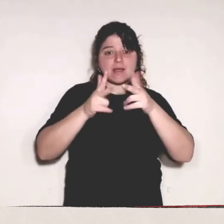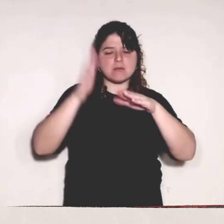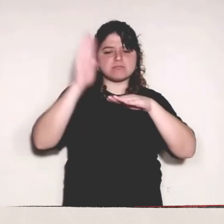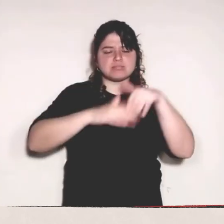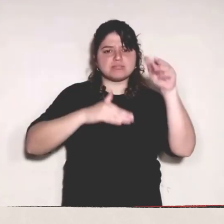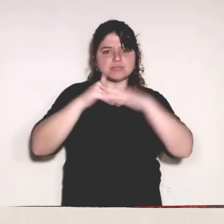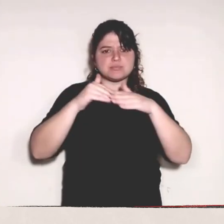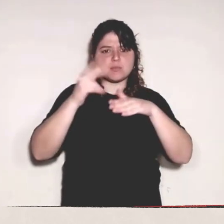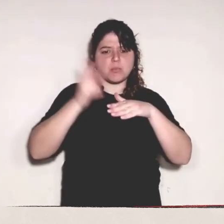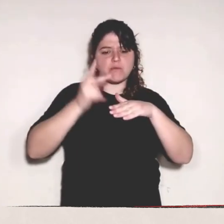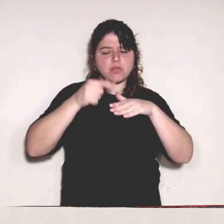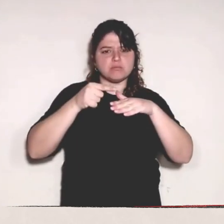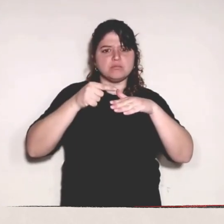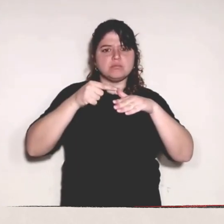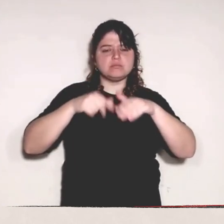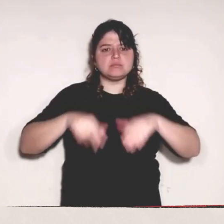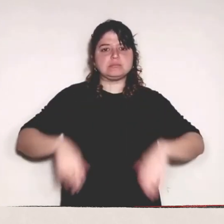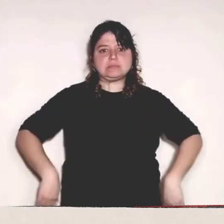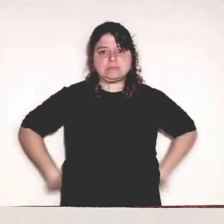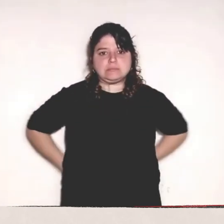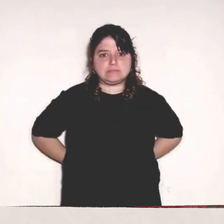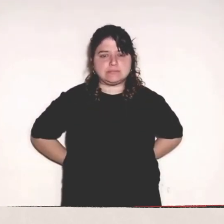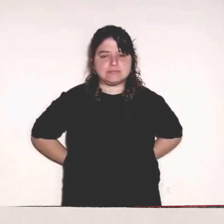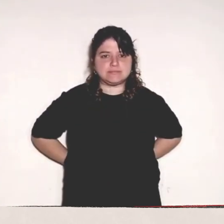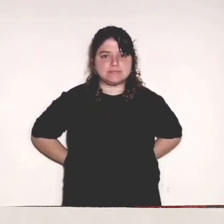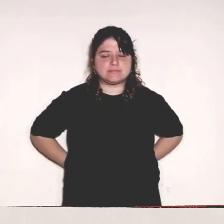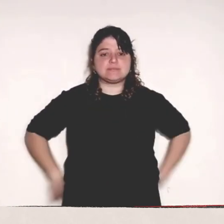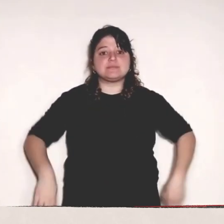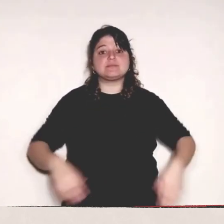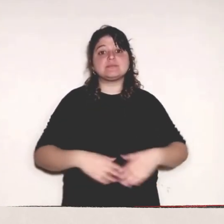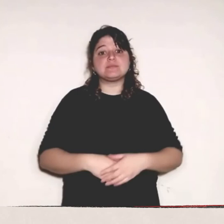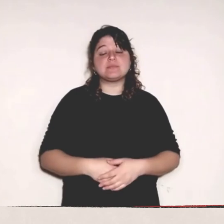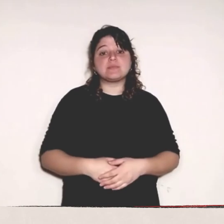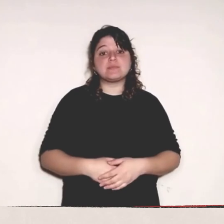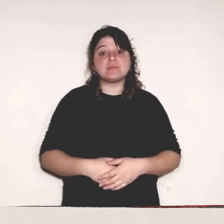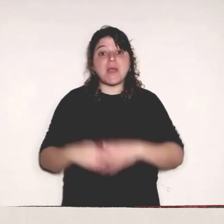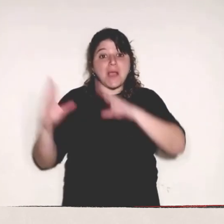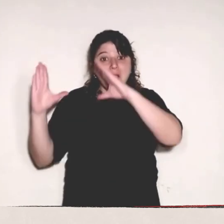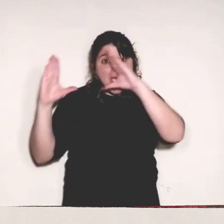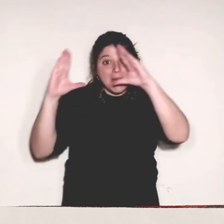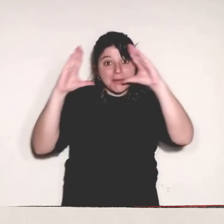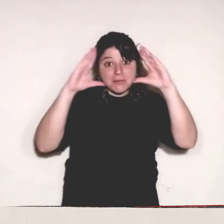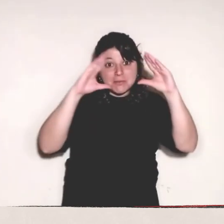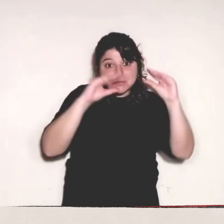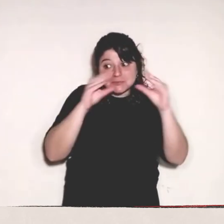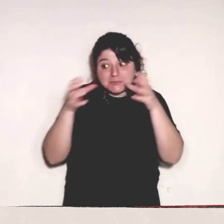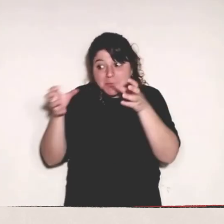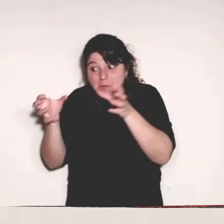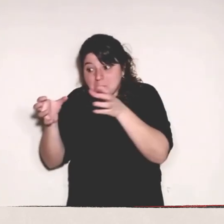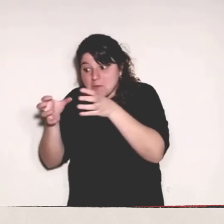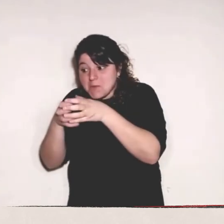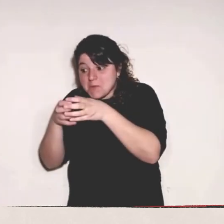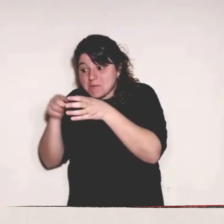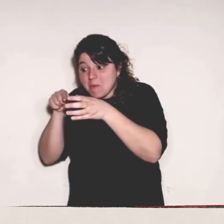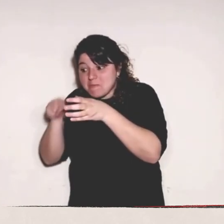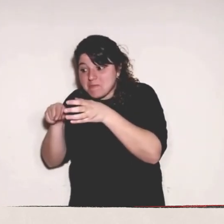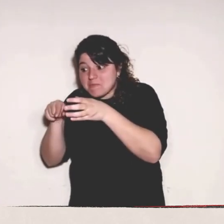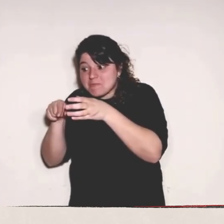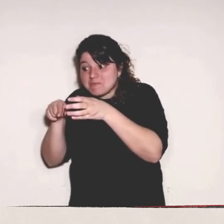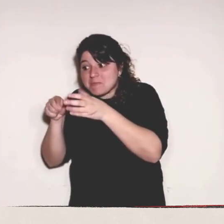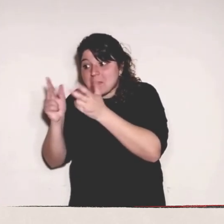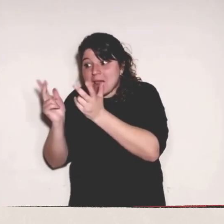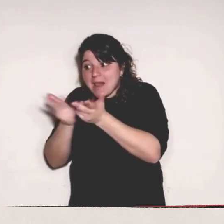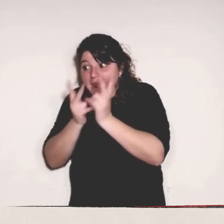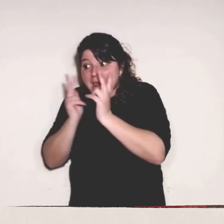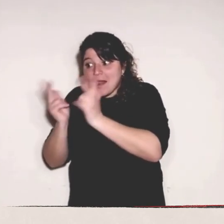de forma ahora lista mientras que la lengua de señas se les tenía prohibida pegándole en las manos cuando